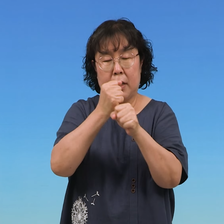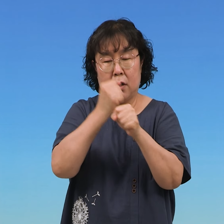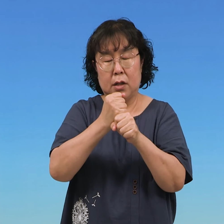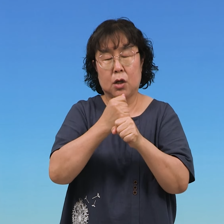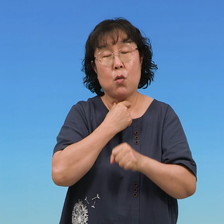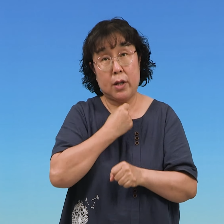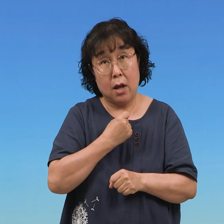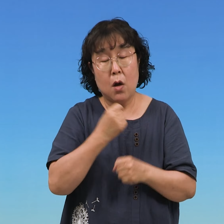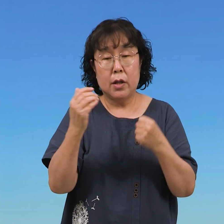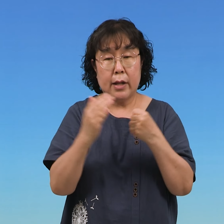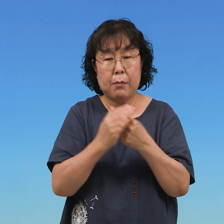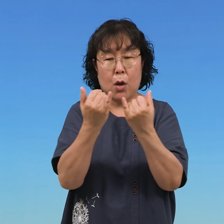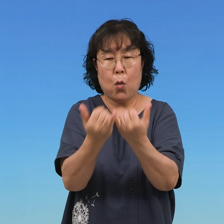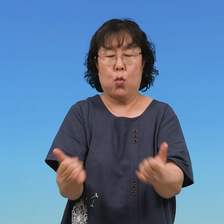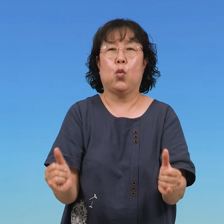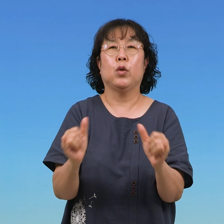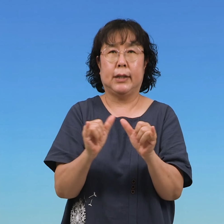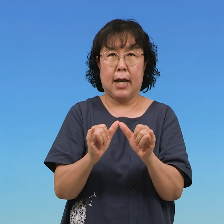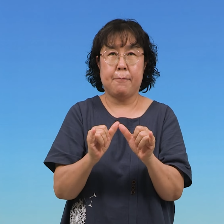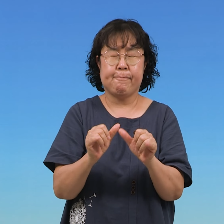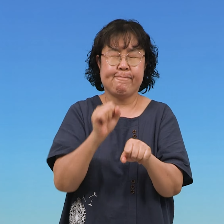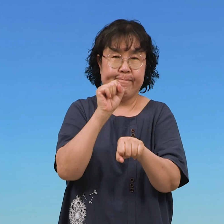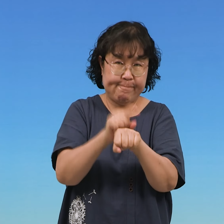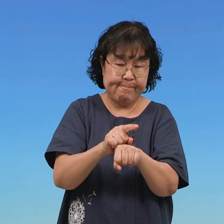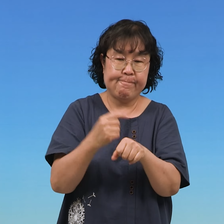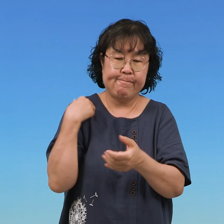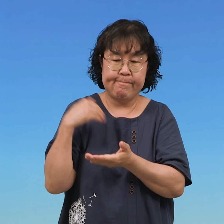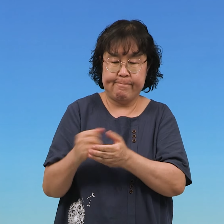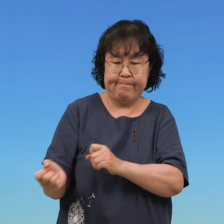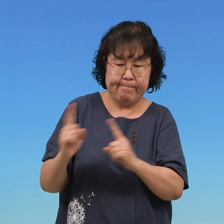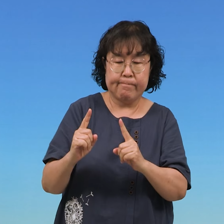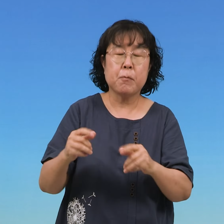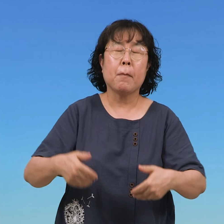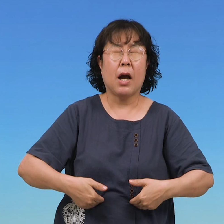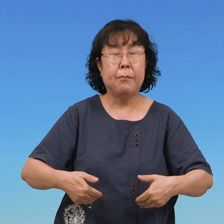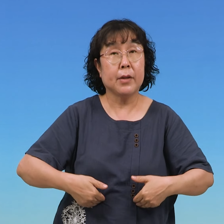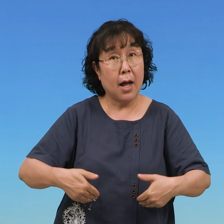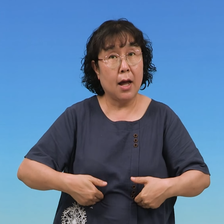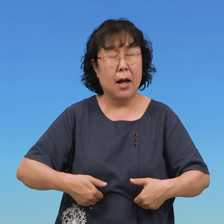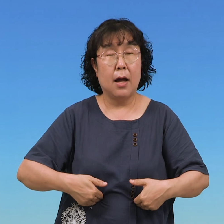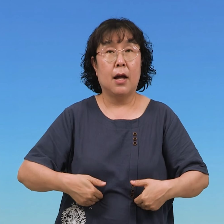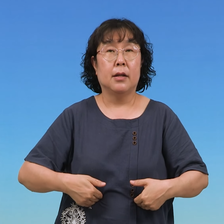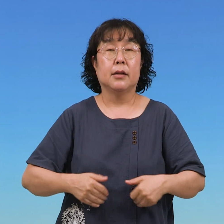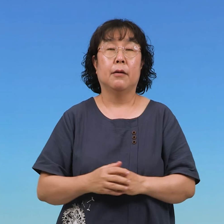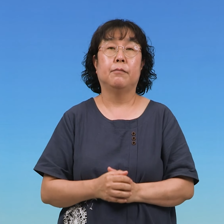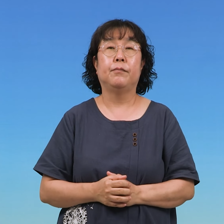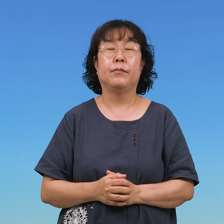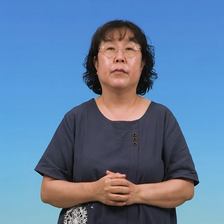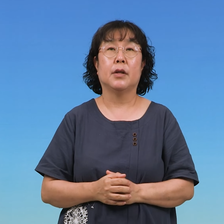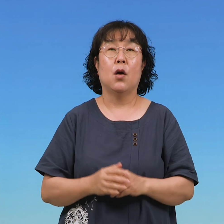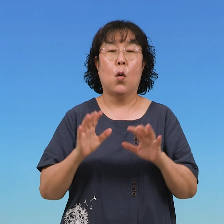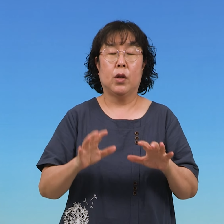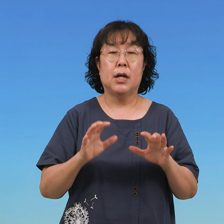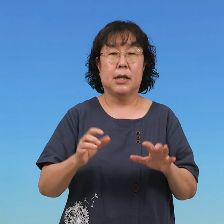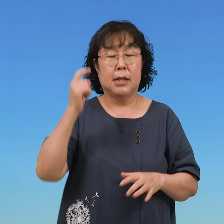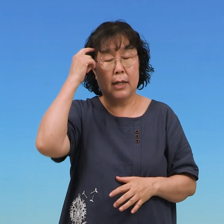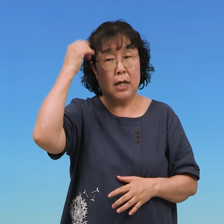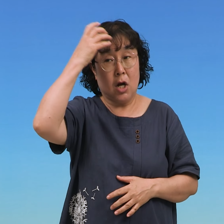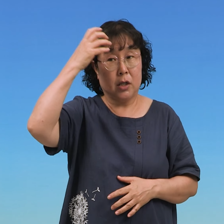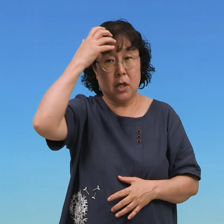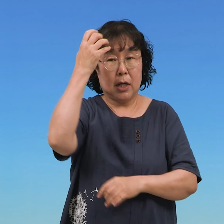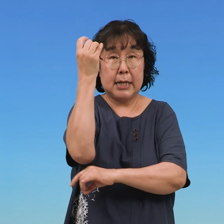된다는, 이렇게 세 가지를 제가 이제 설명을 드렸었고요. 이번에 이제 오늘 영적 기초 다지기